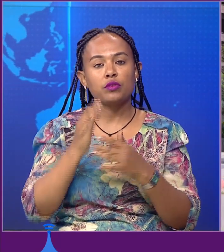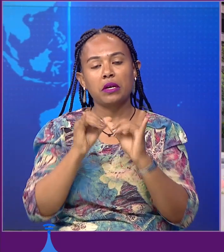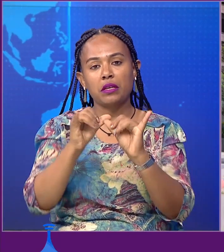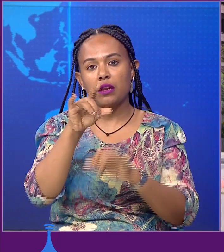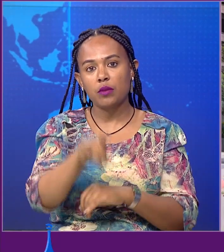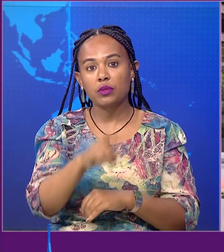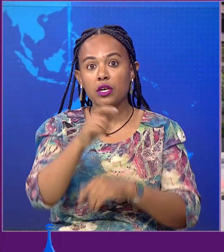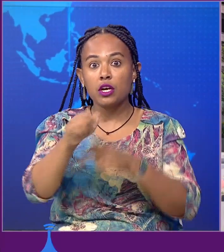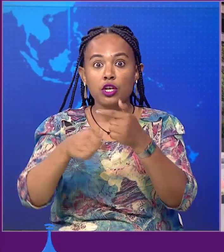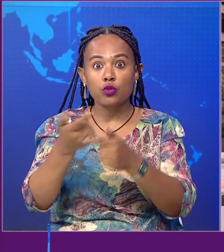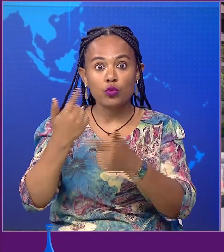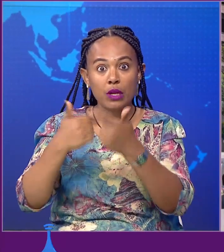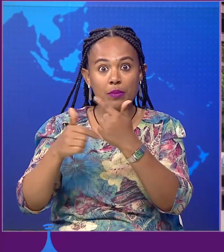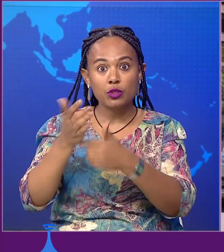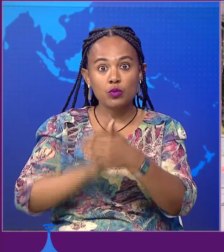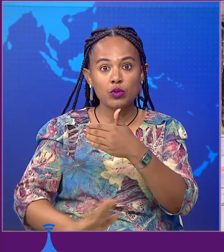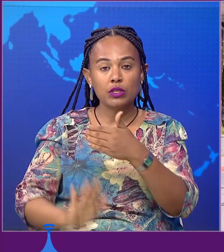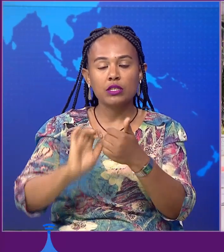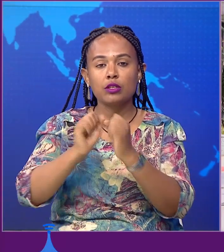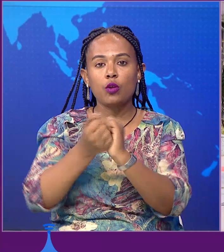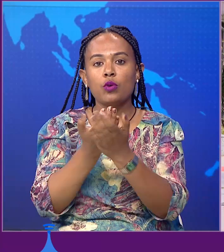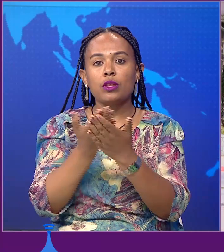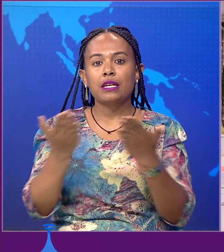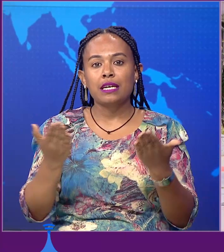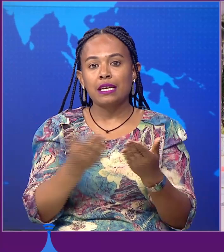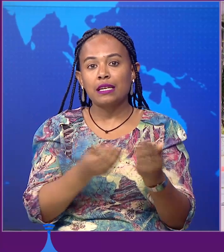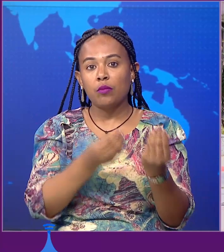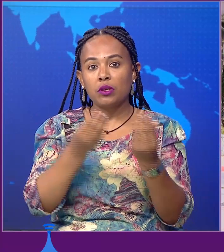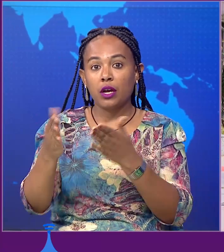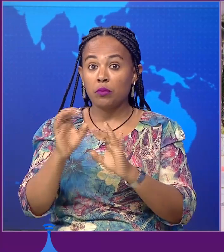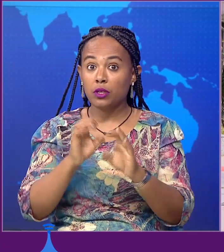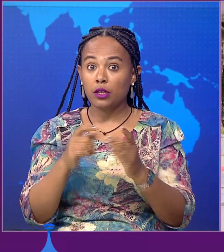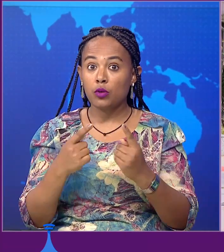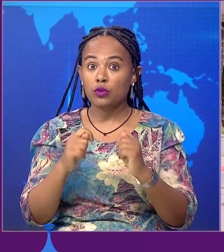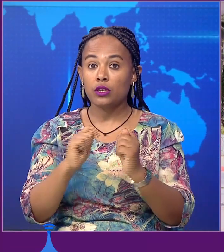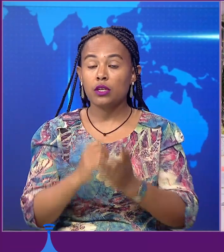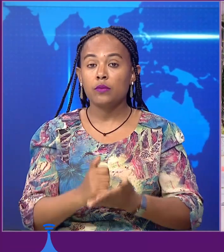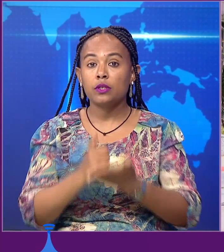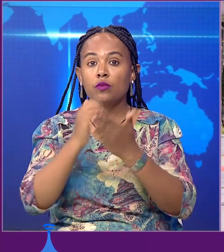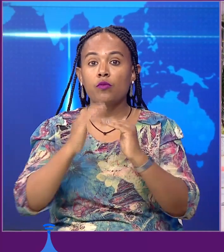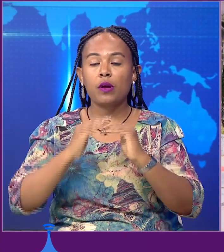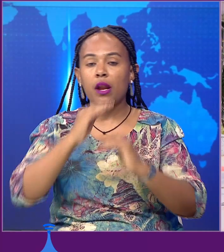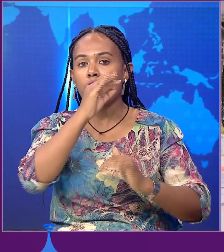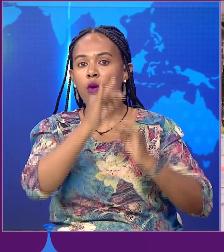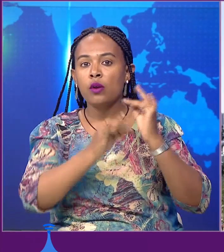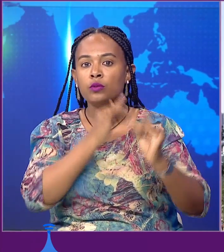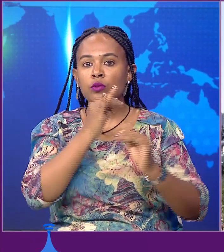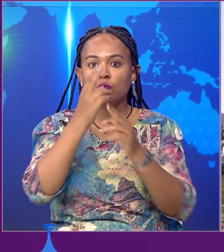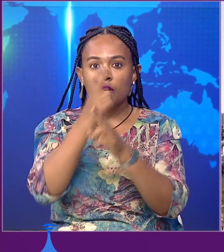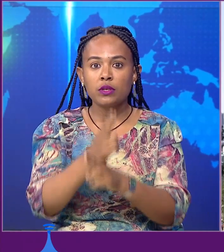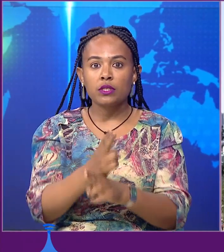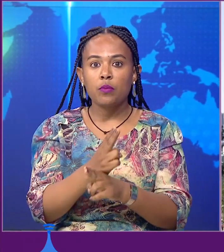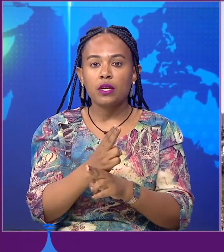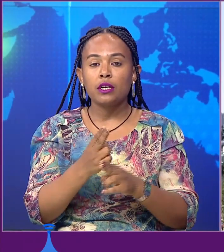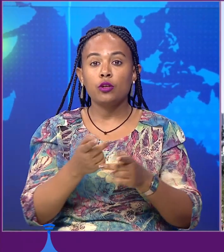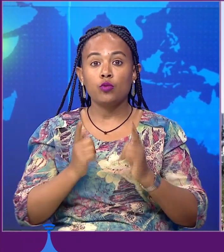አለበት። ሂደቱ ለመጪው ትውልድ የተለወጠ ሀገር ለማስረከብ የሚደረገውን ጥረት እጅግ ከመደገፉም በላይ ሉዓላዊነትን ከማስከበር ህልውና